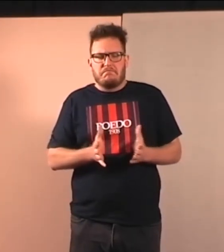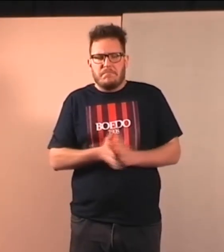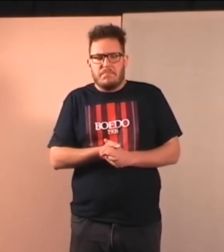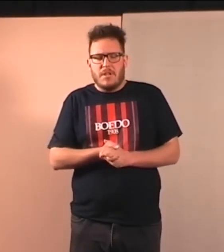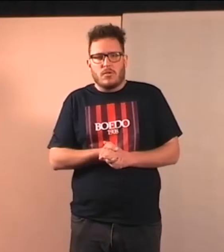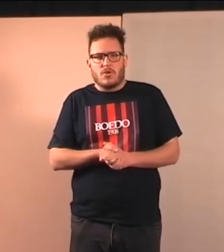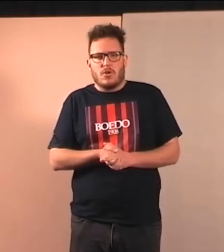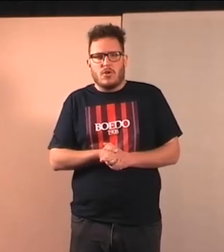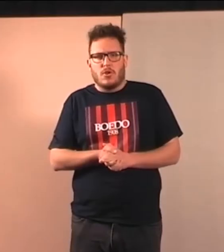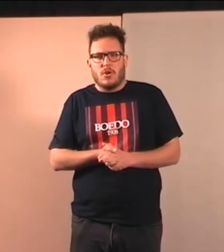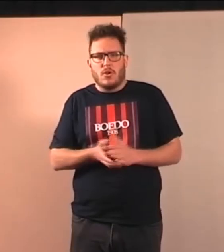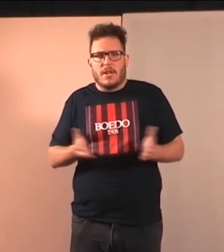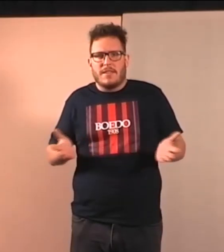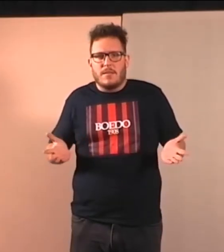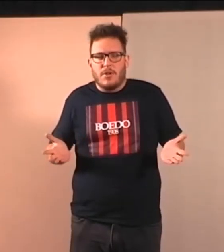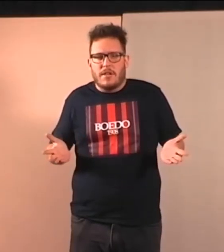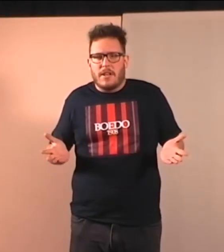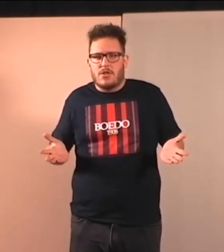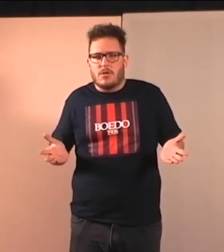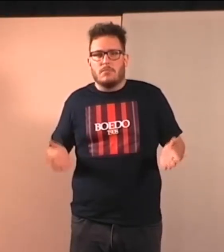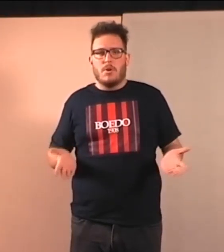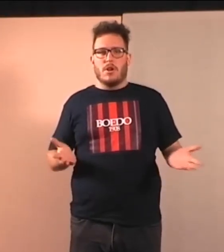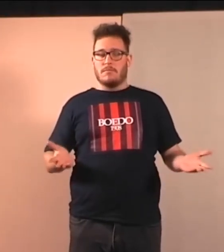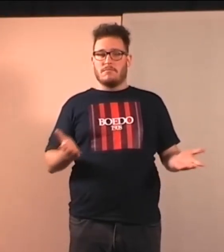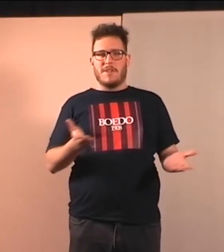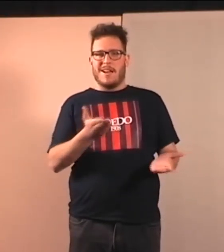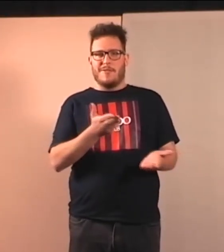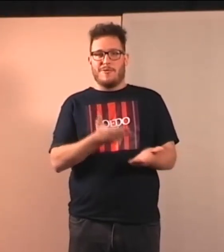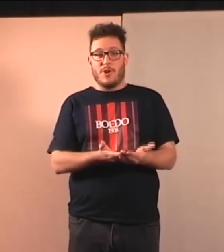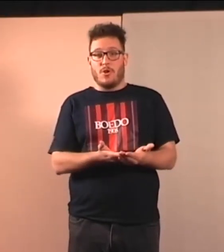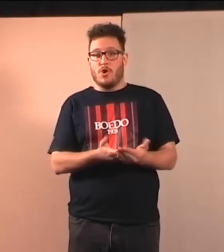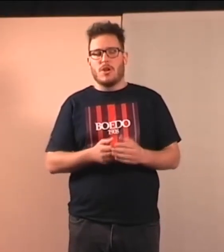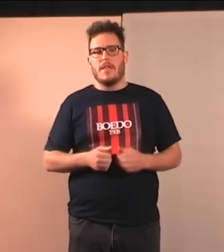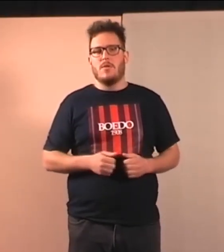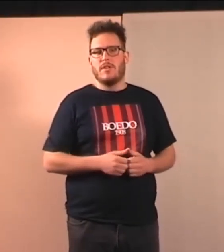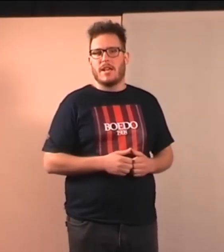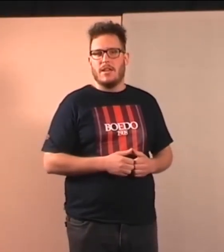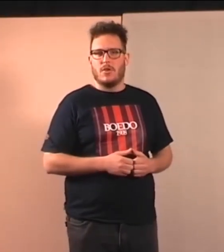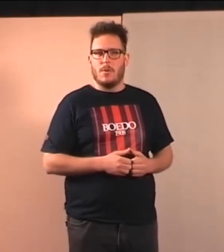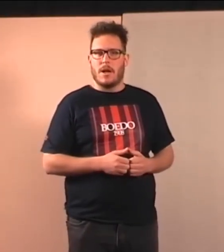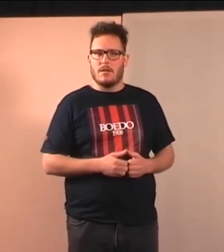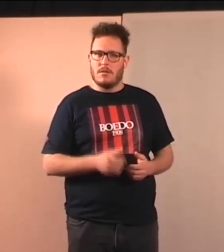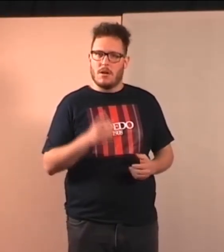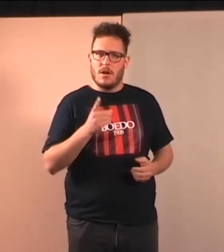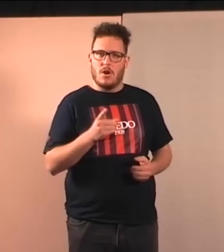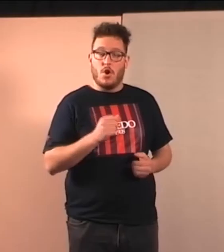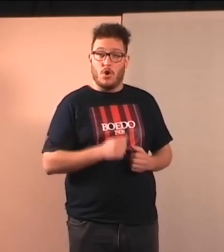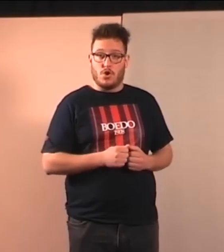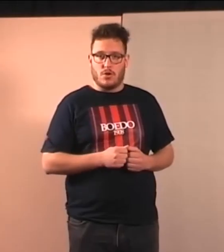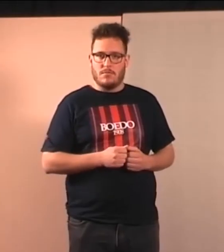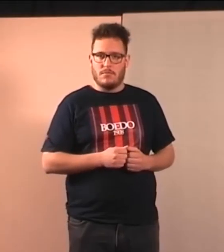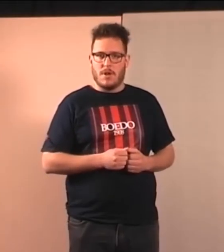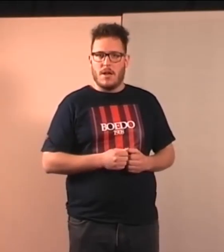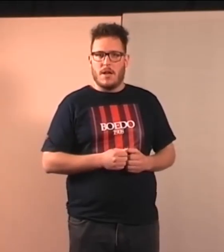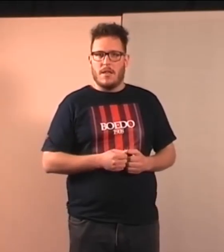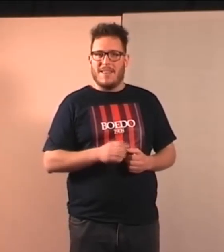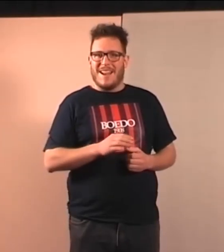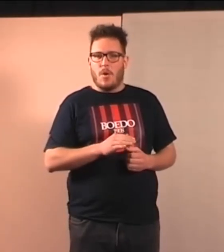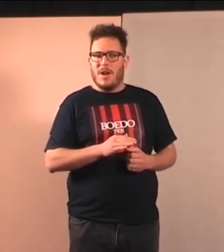Pienso yo, ¿qué se podría haber hecho? Bueno, fueron ocho las denuncias que hizo el VAR Ocho De las cuales